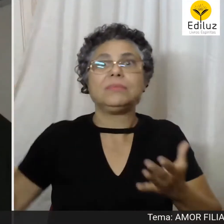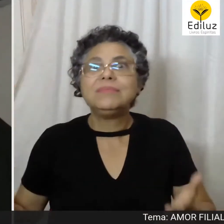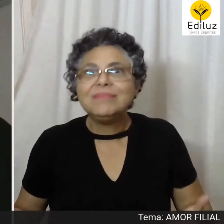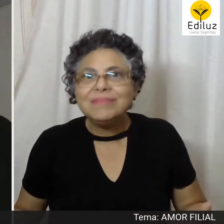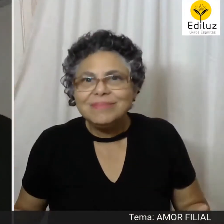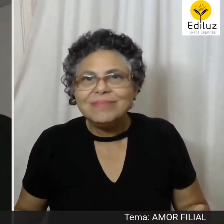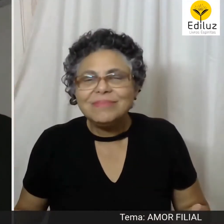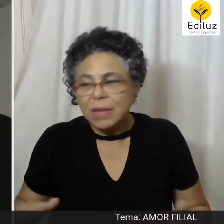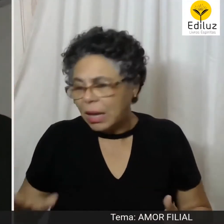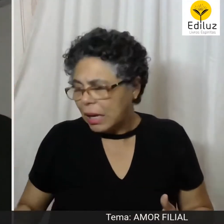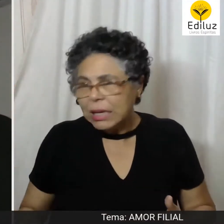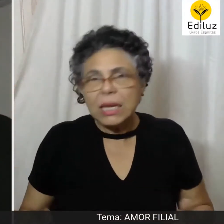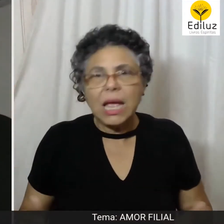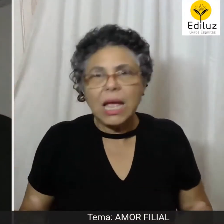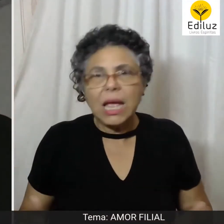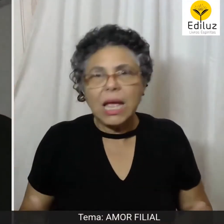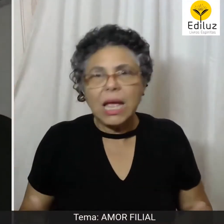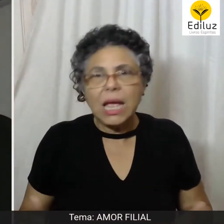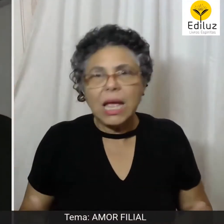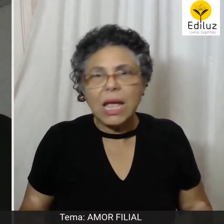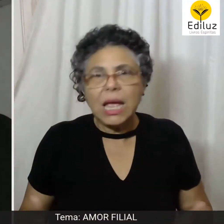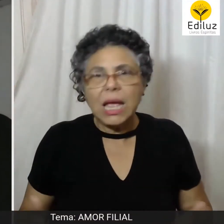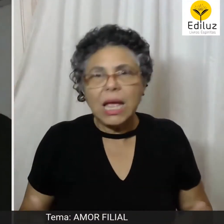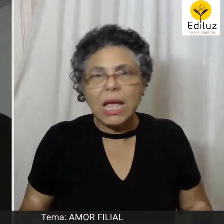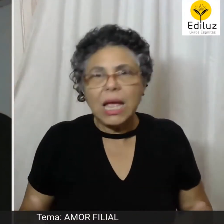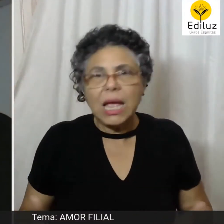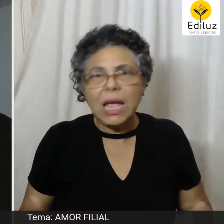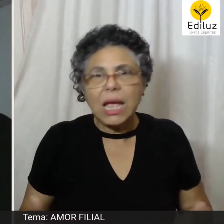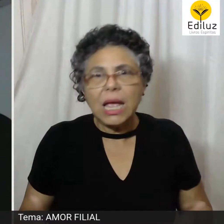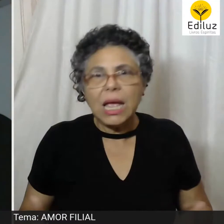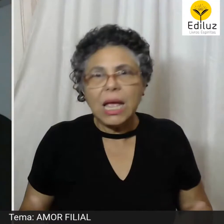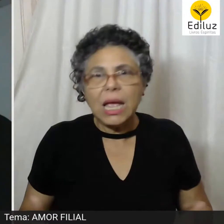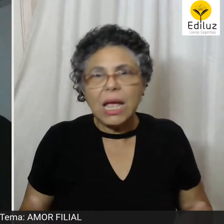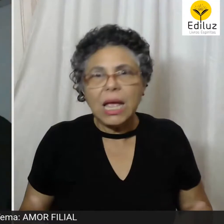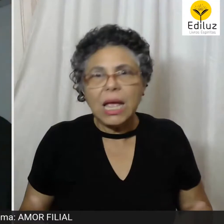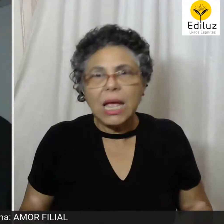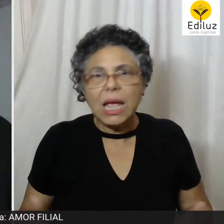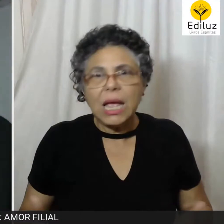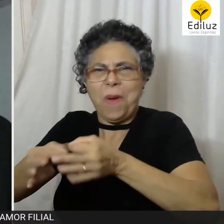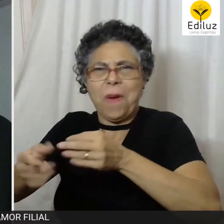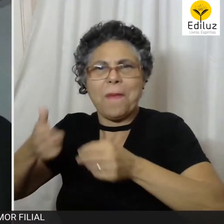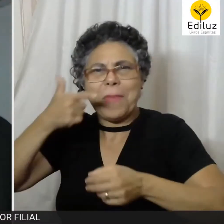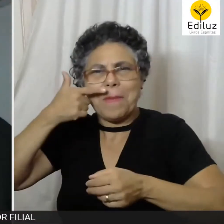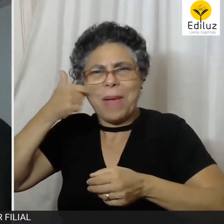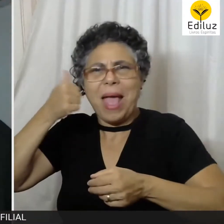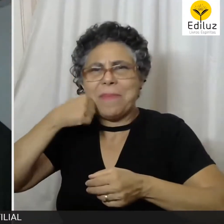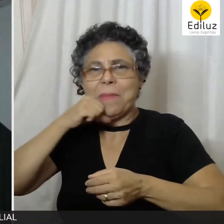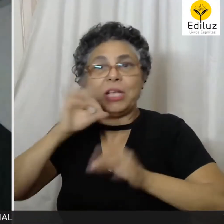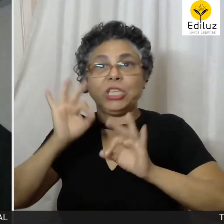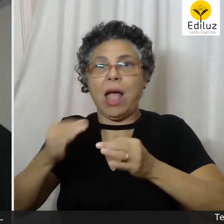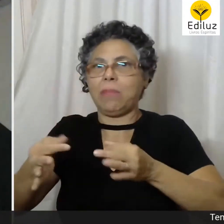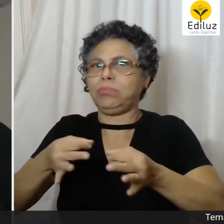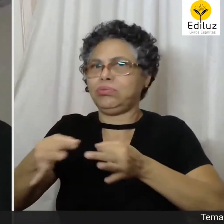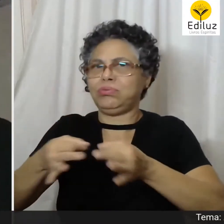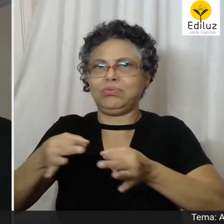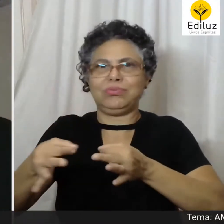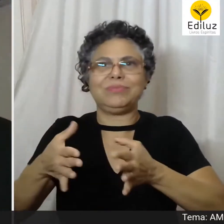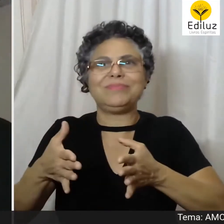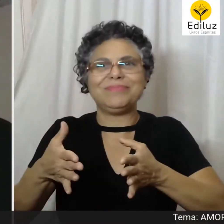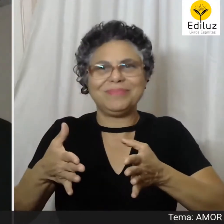Era uma criança e já tinha toda a sua existência planejada pela